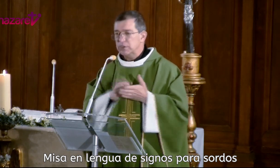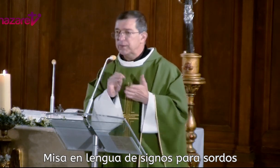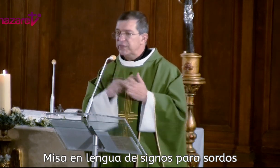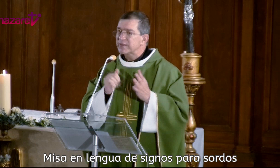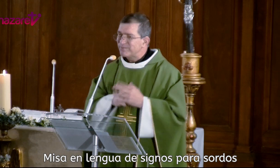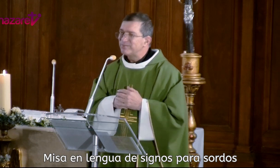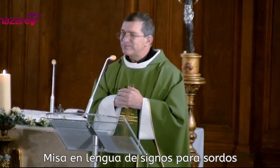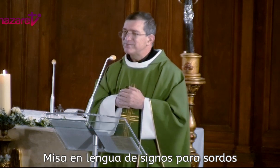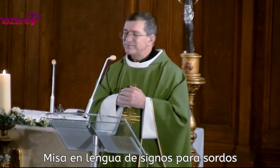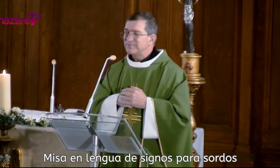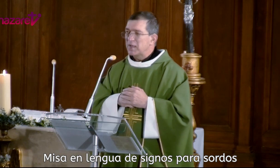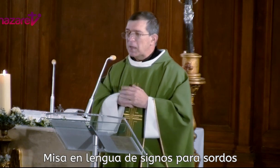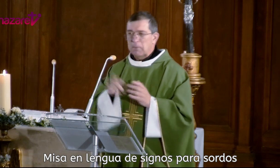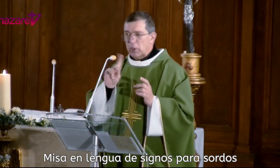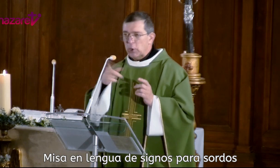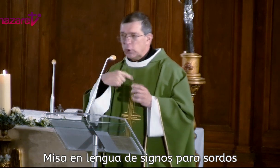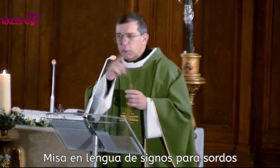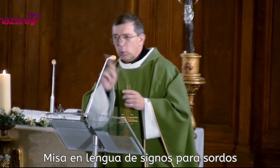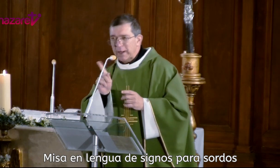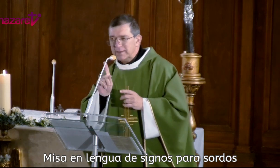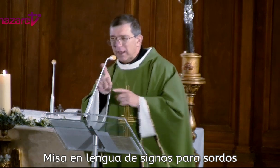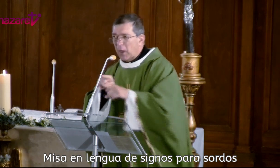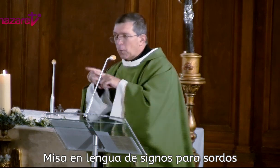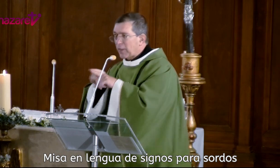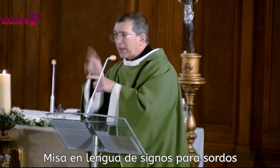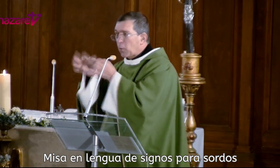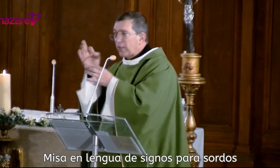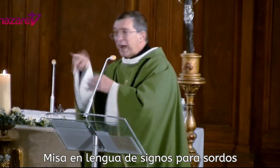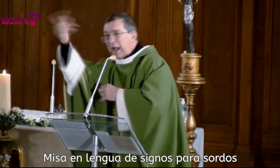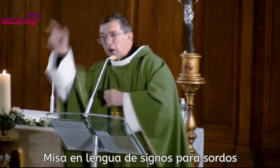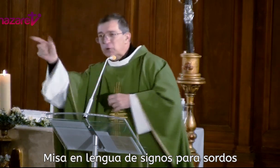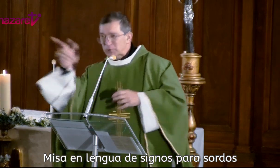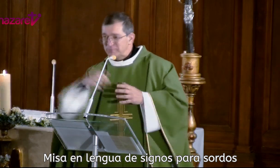veces. Pero no nos duele juzgar al otro.